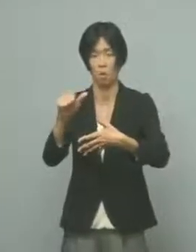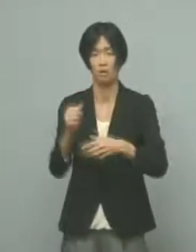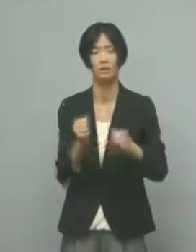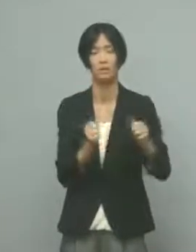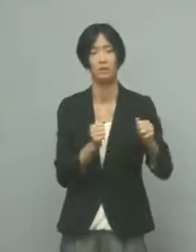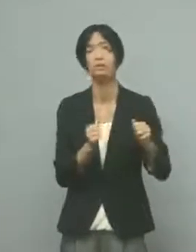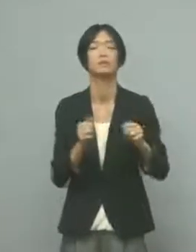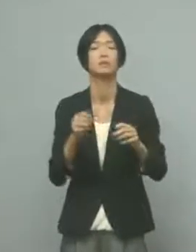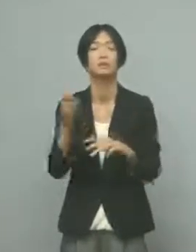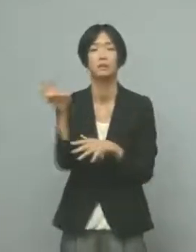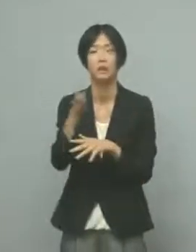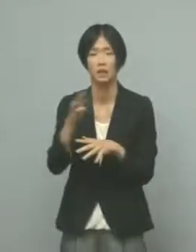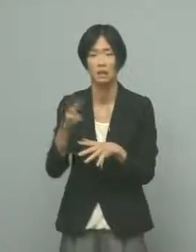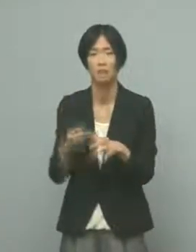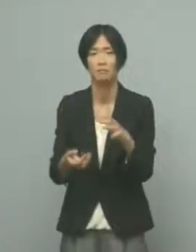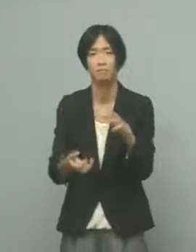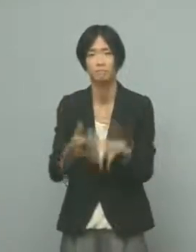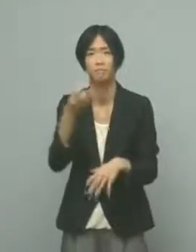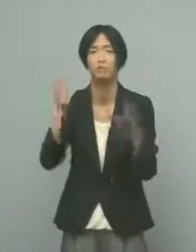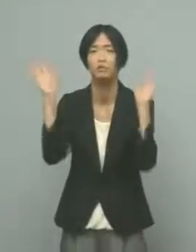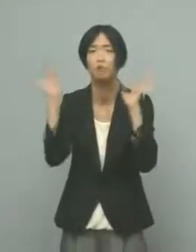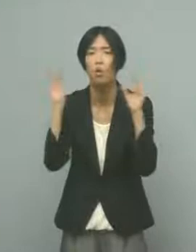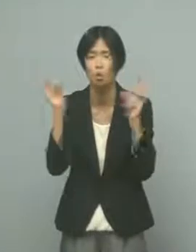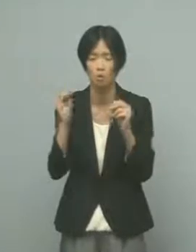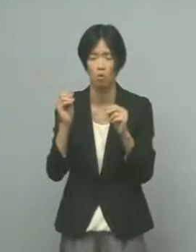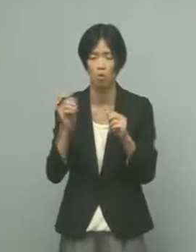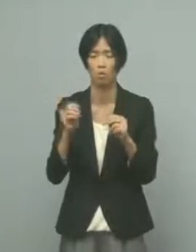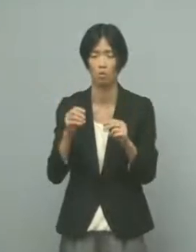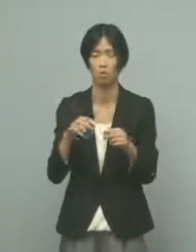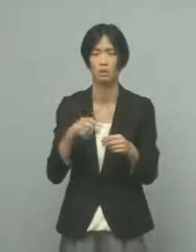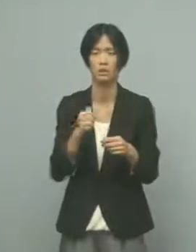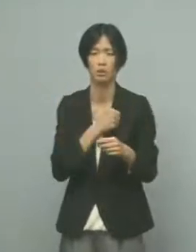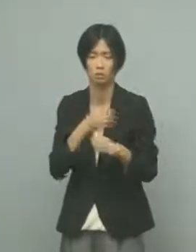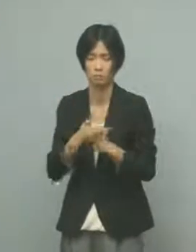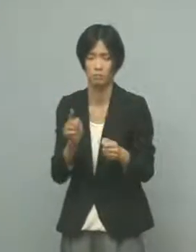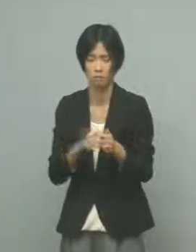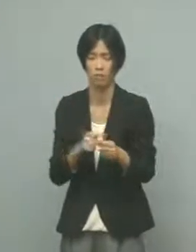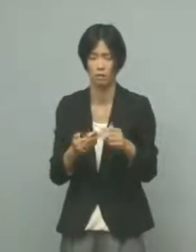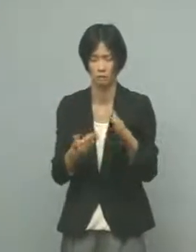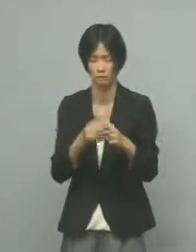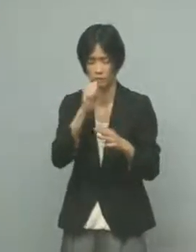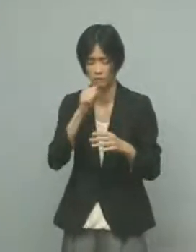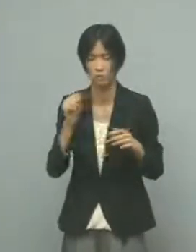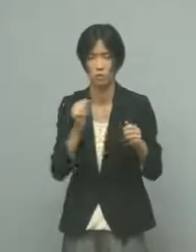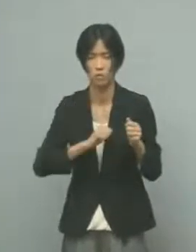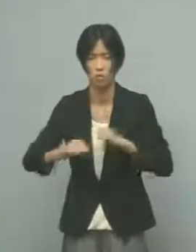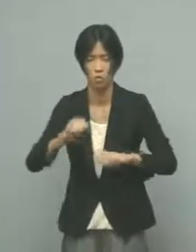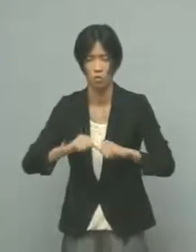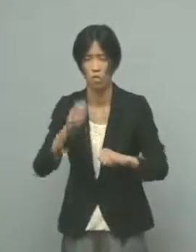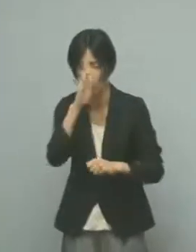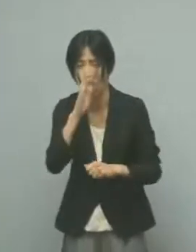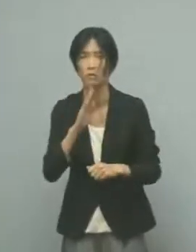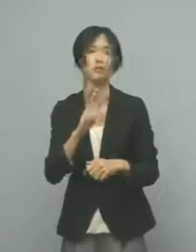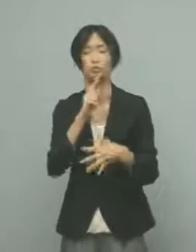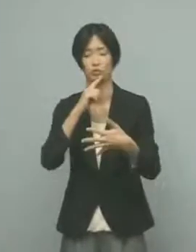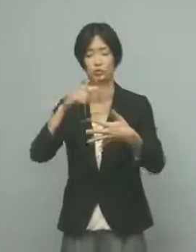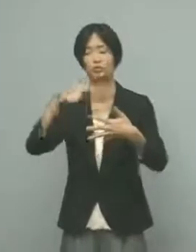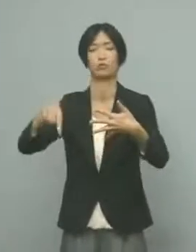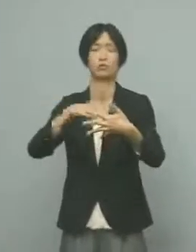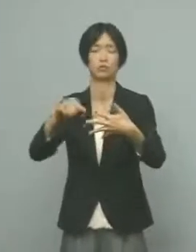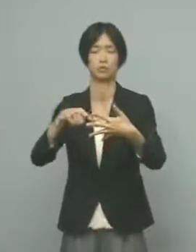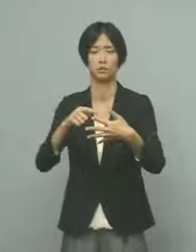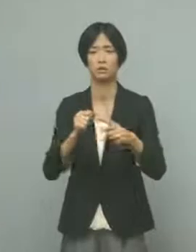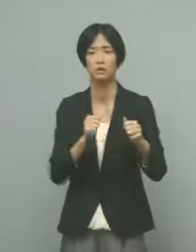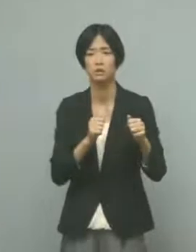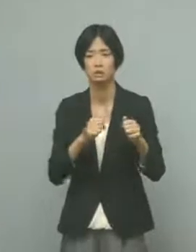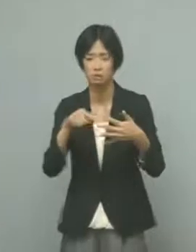生情報として命を守るための最善の行動を取っていただくとしておりまして、避難のタイミ